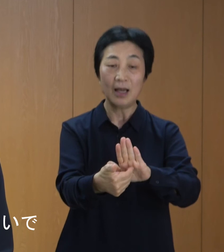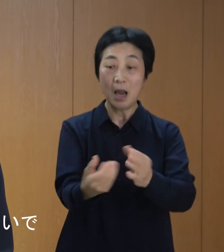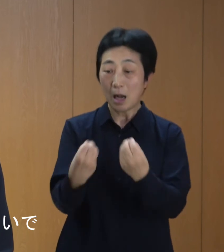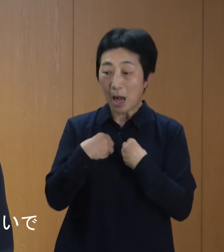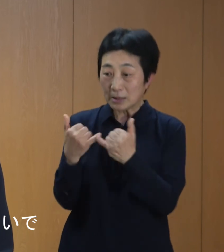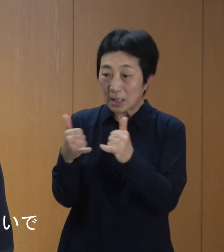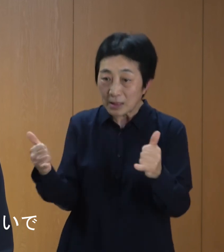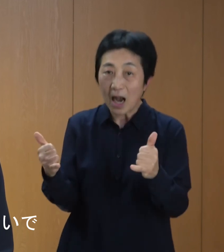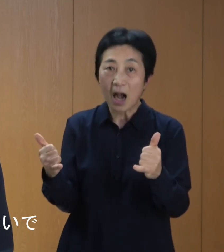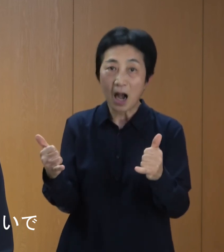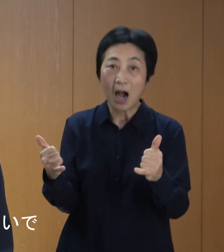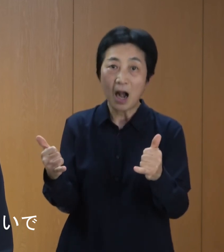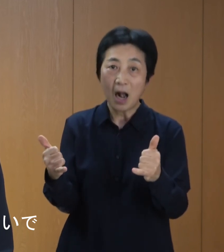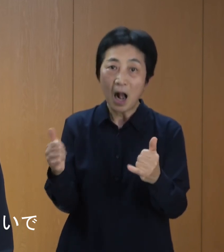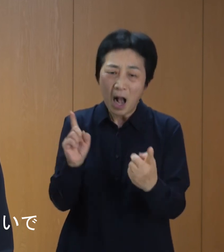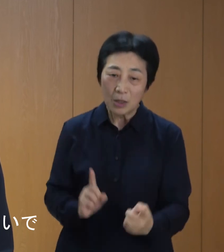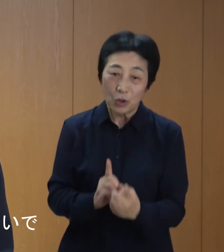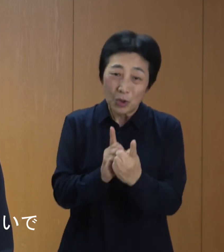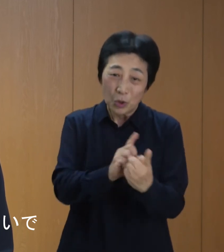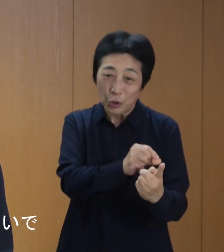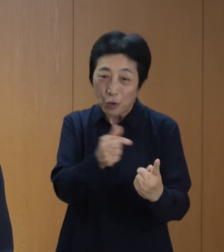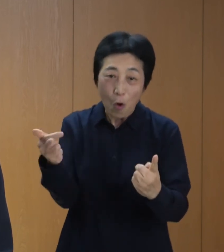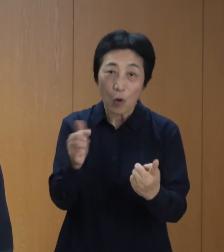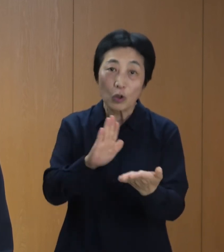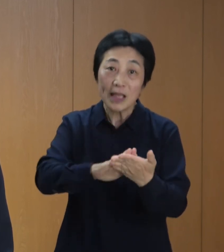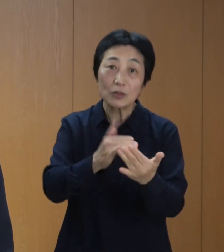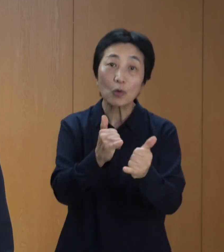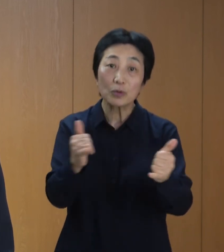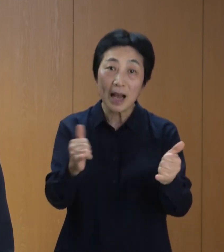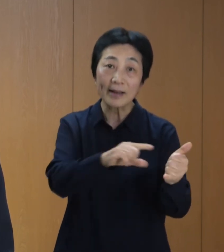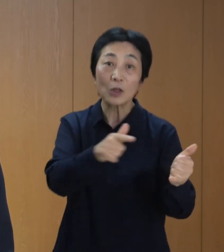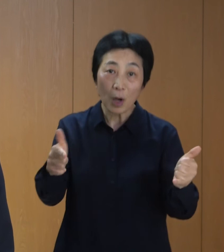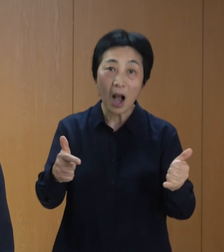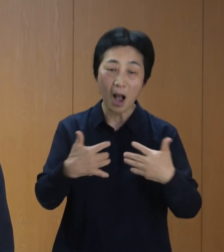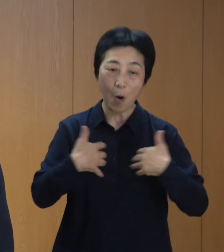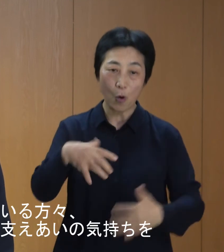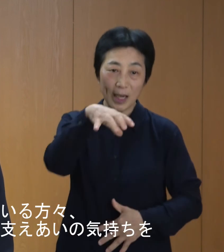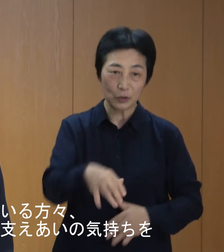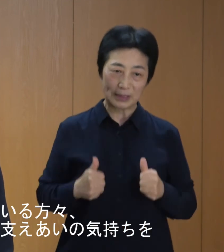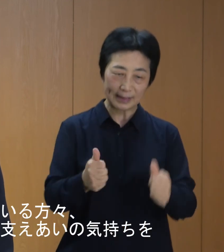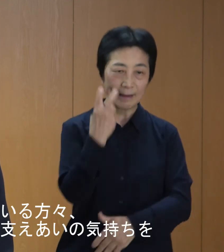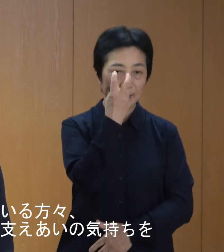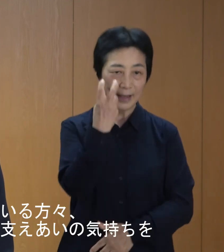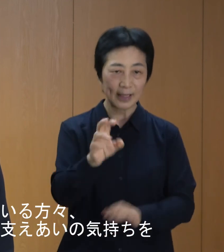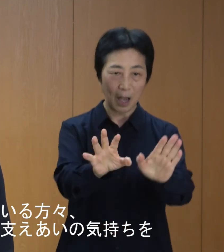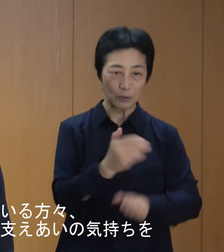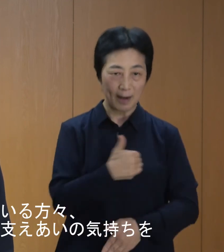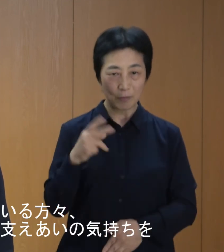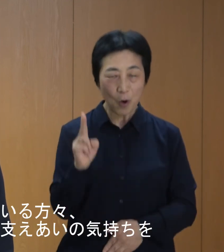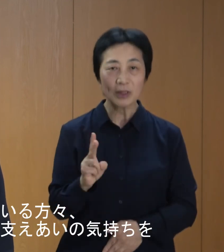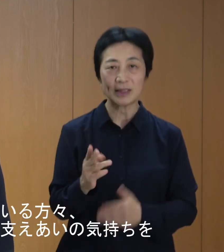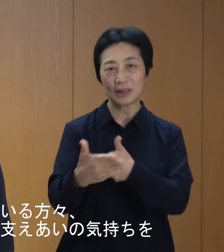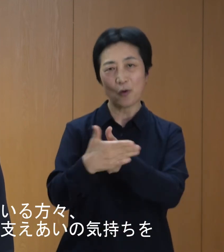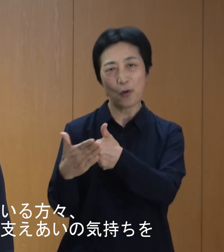触者などが保健所の調査に協力できるようご協力をお願いします。医療福祉従事者をはじ